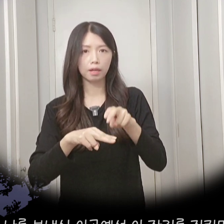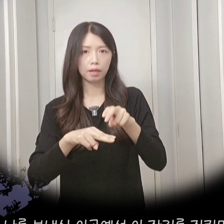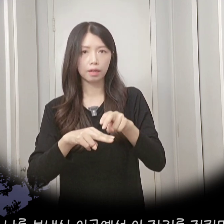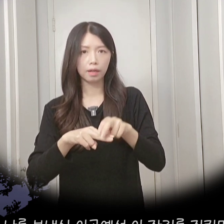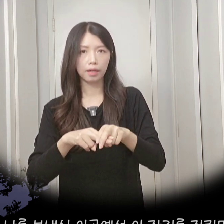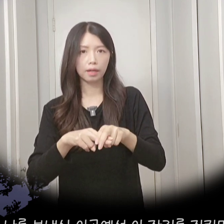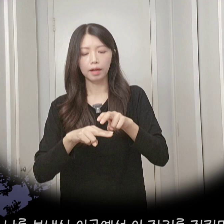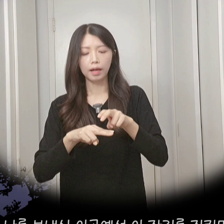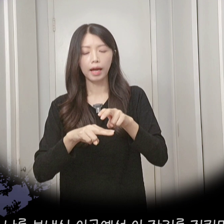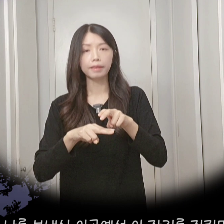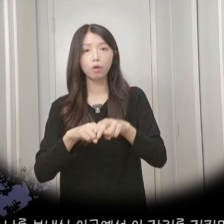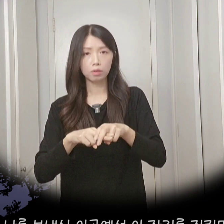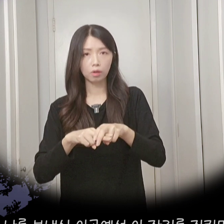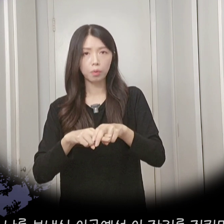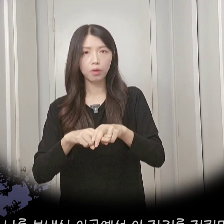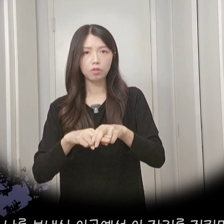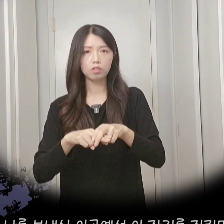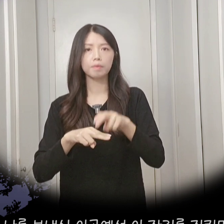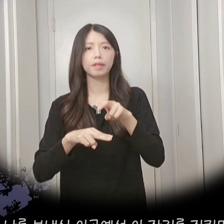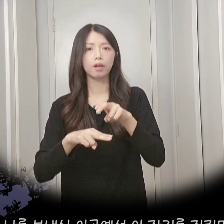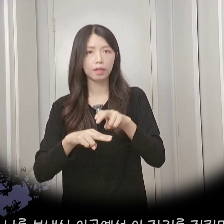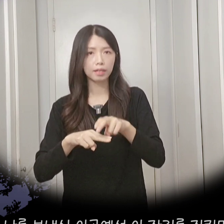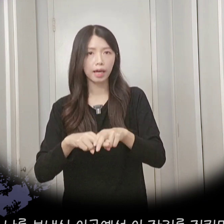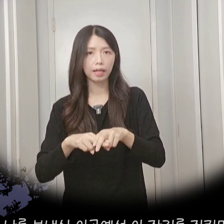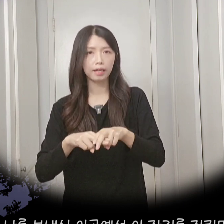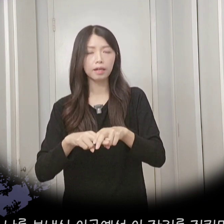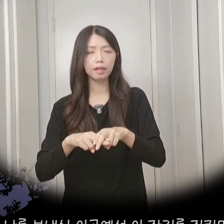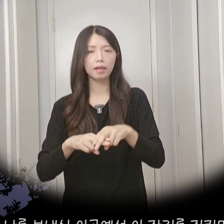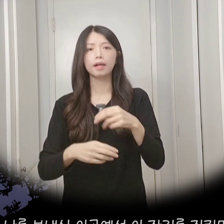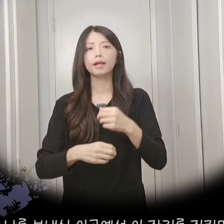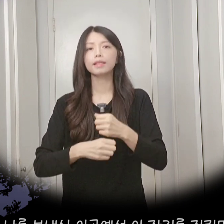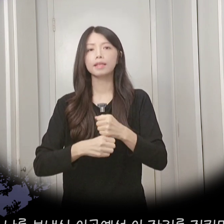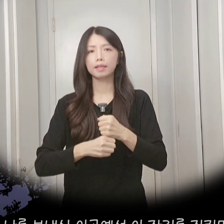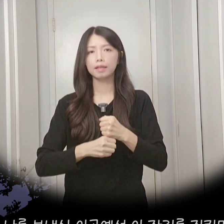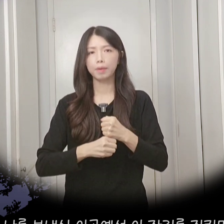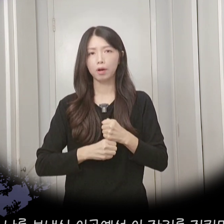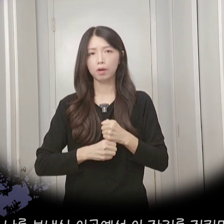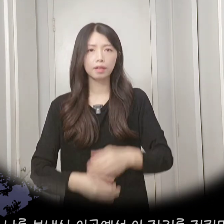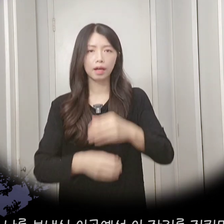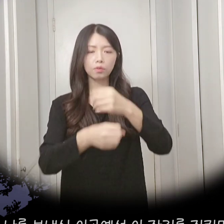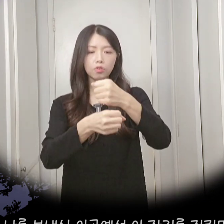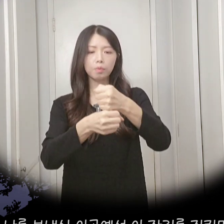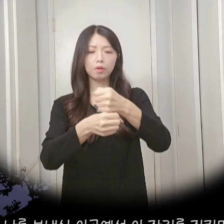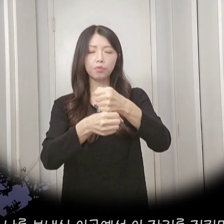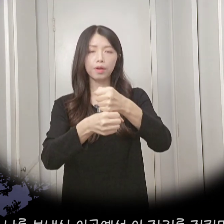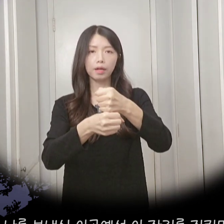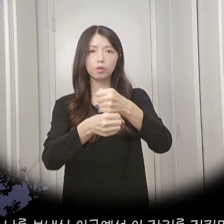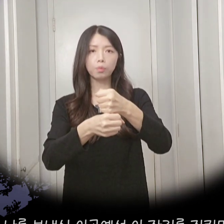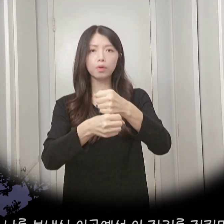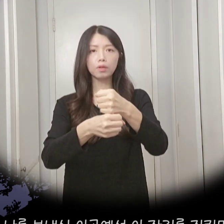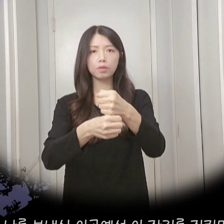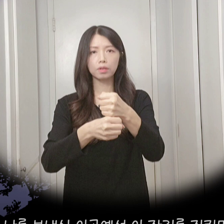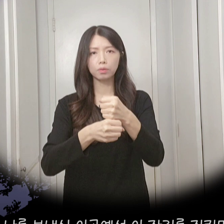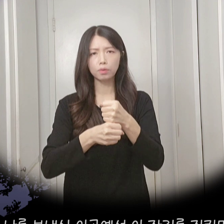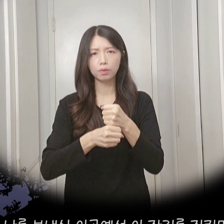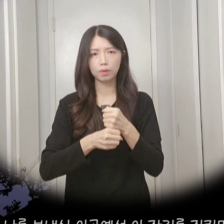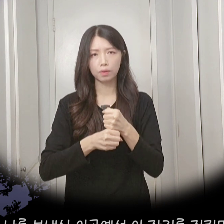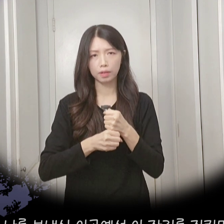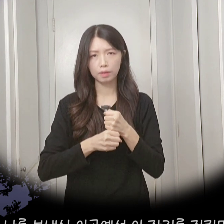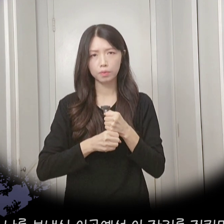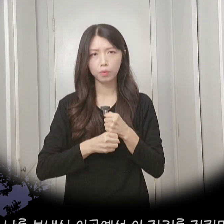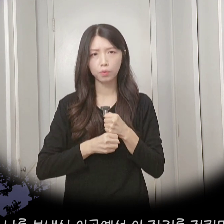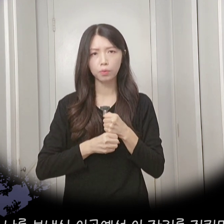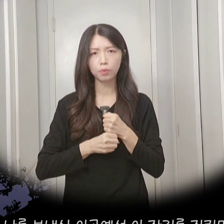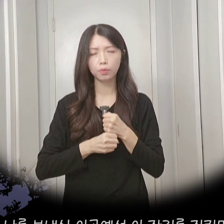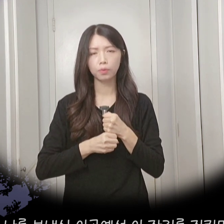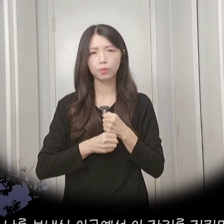구부려지게 앉는 것처럼 표현해 주시면 돼요. 이 자리를 지키며 양손 주먹을 위아래로 포개 주시고